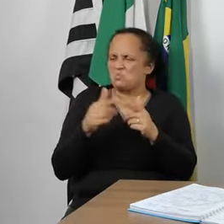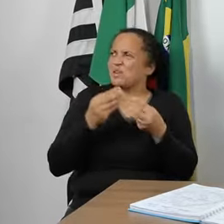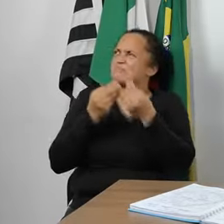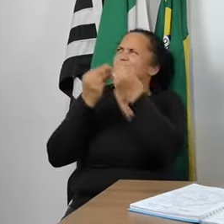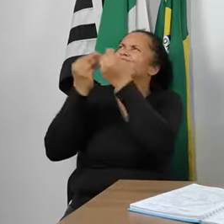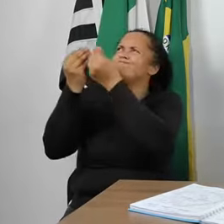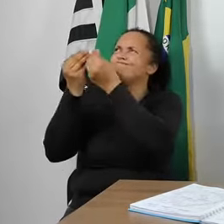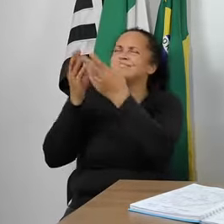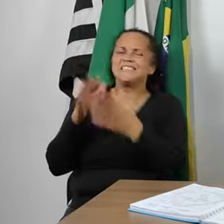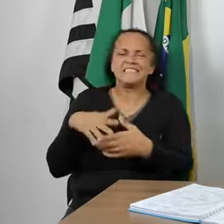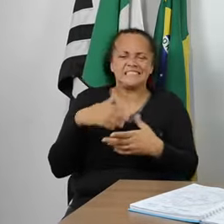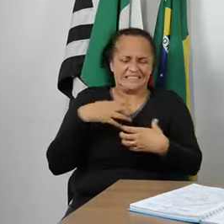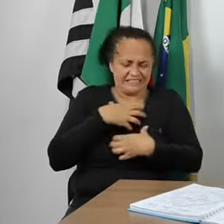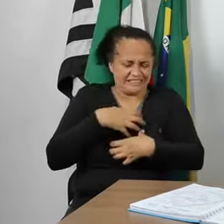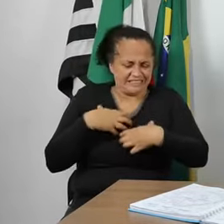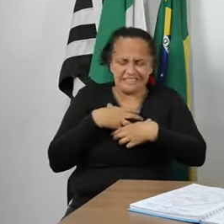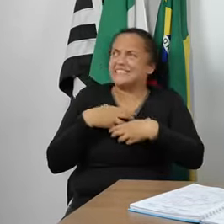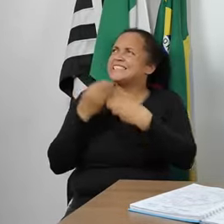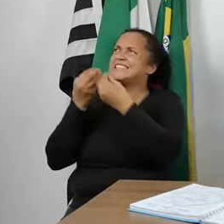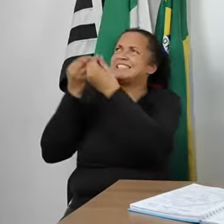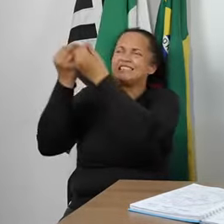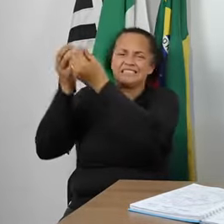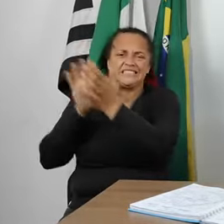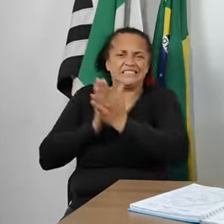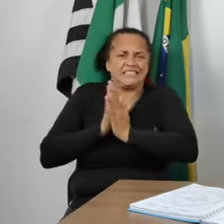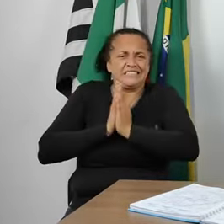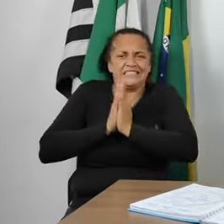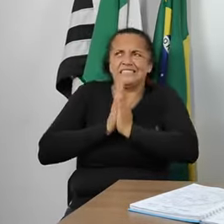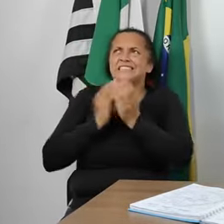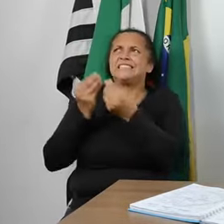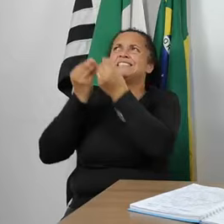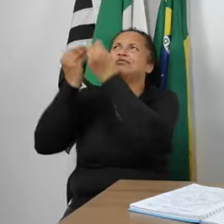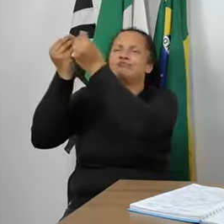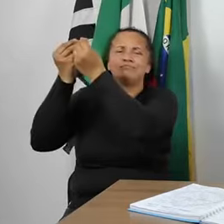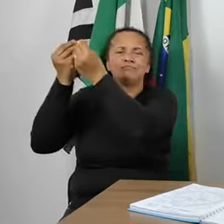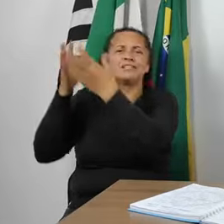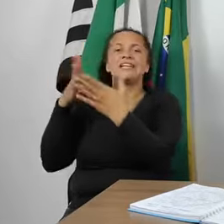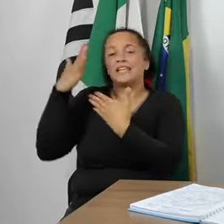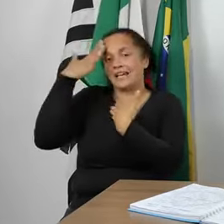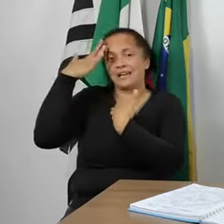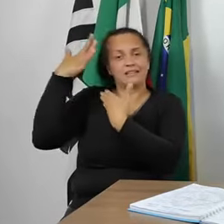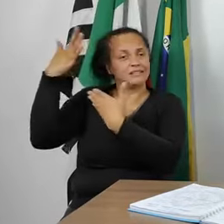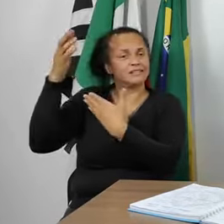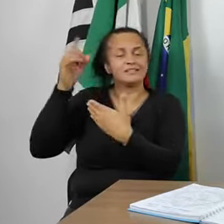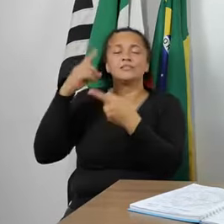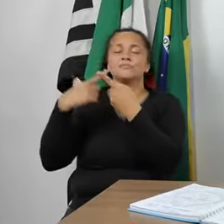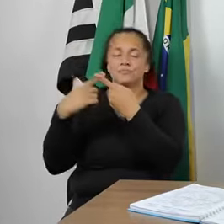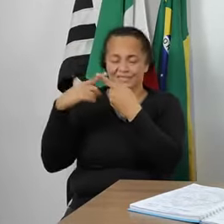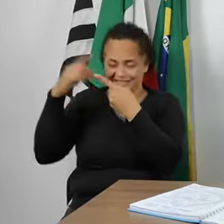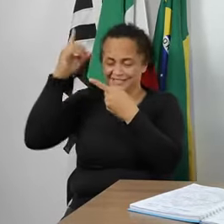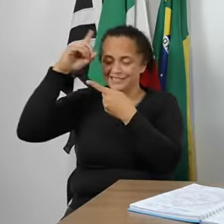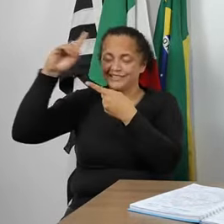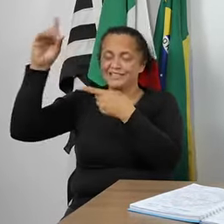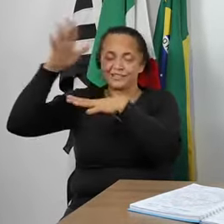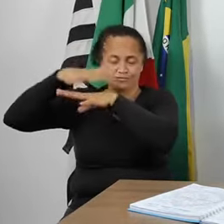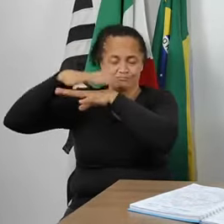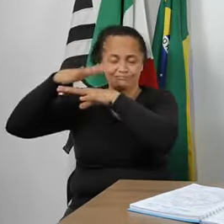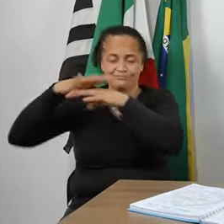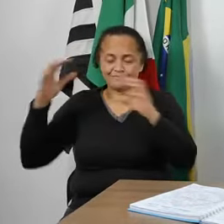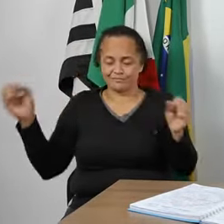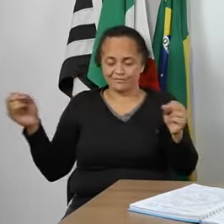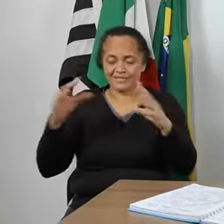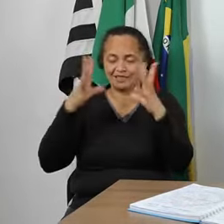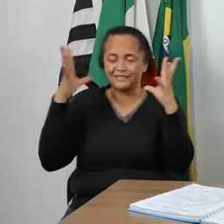sobre o Senhor toda a nossa ansiedade e já com ações de graças te agradecemos pelos milagres que vão ocorrer e até que